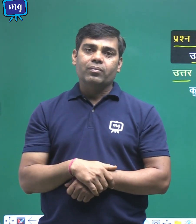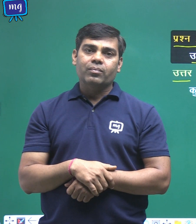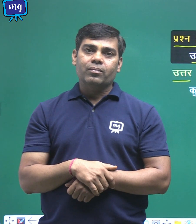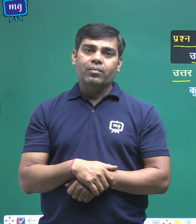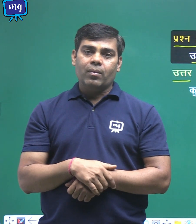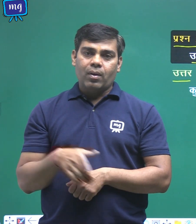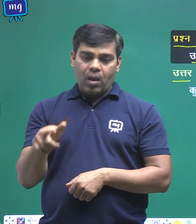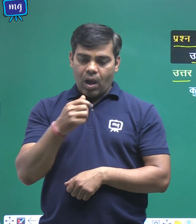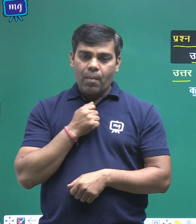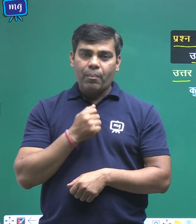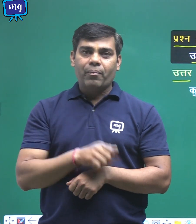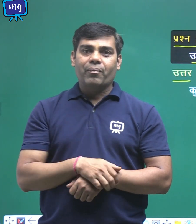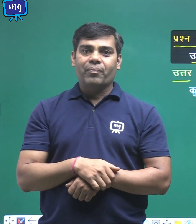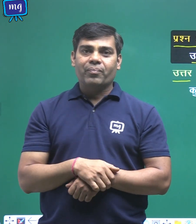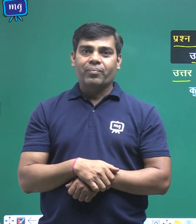हम